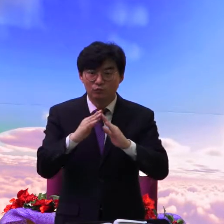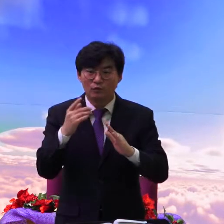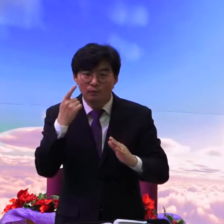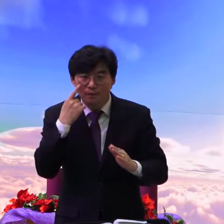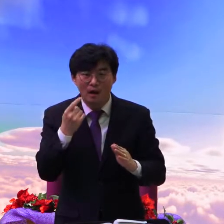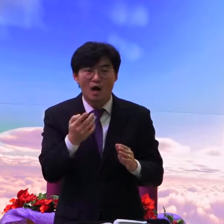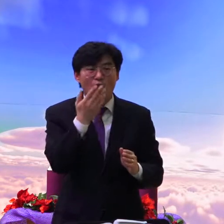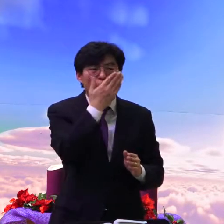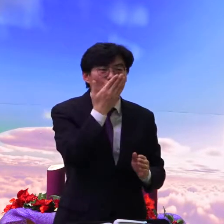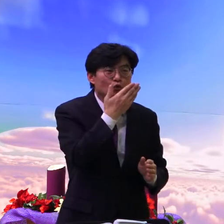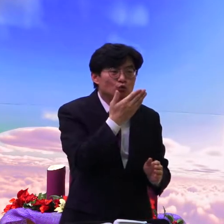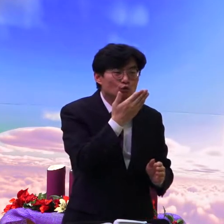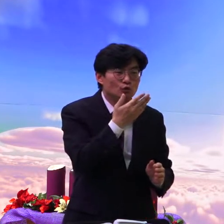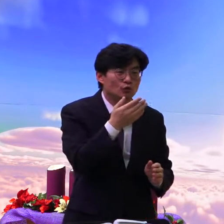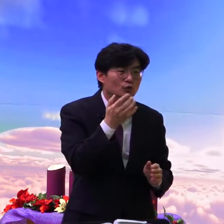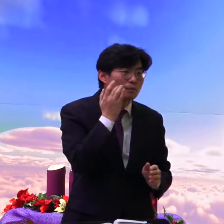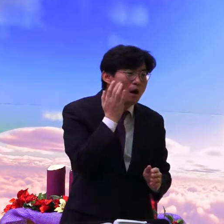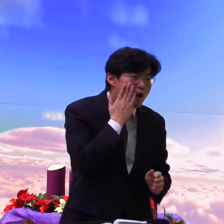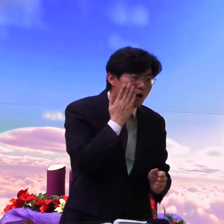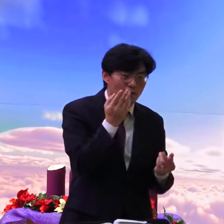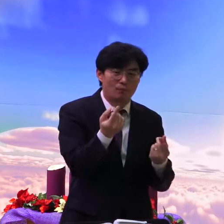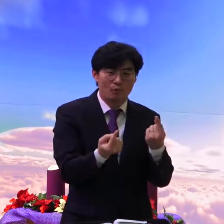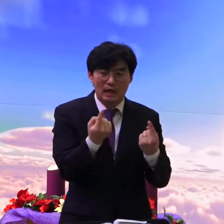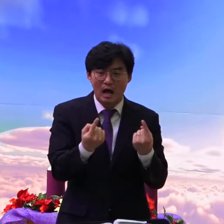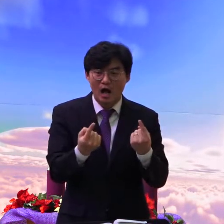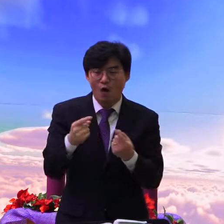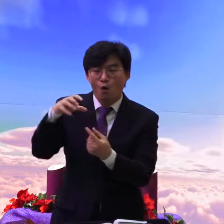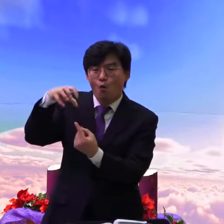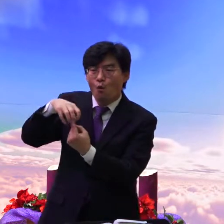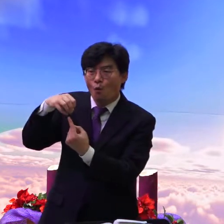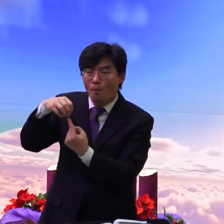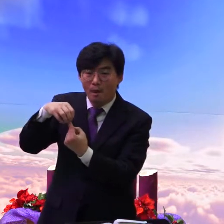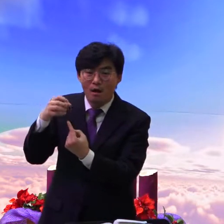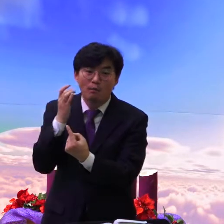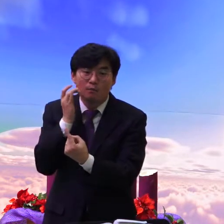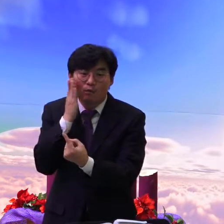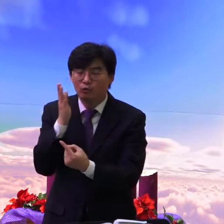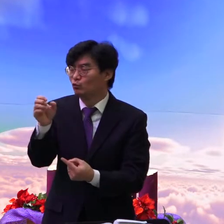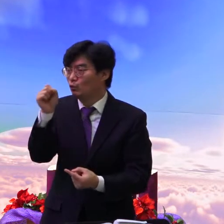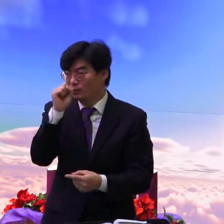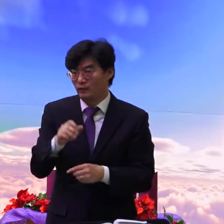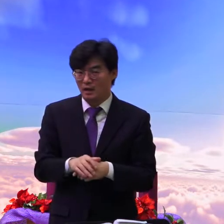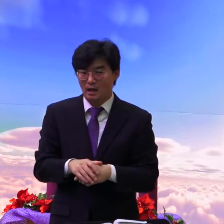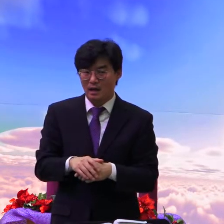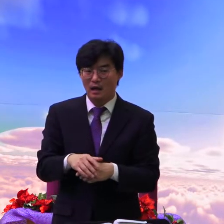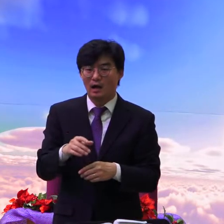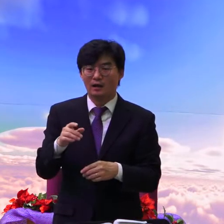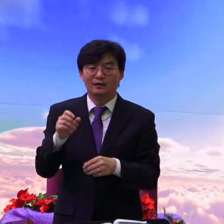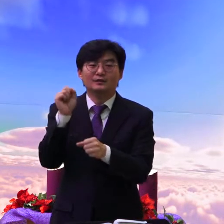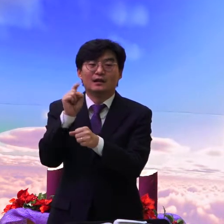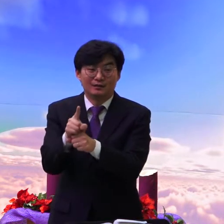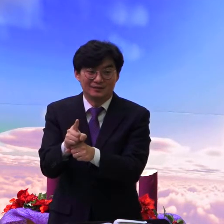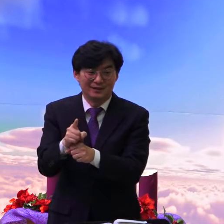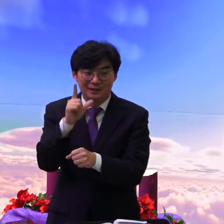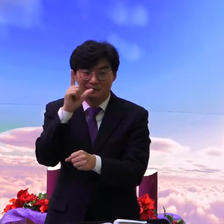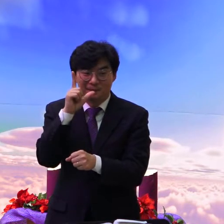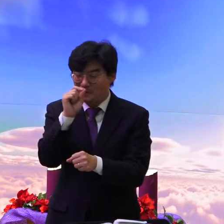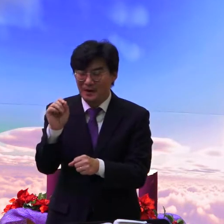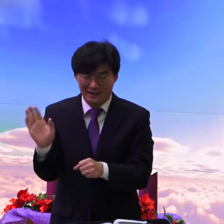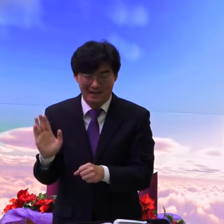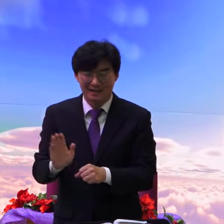온순하고 이 일을 열심히 하는 호박벌을 귀하게 여긴다고 합니다. 일꾼된